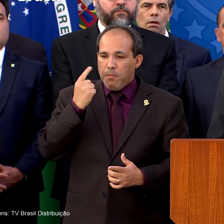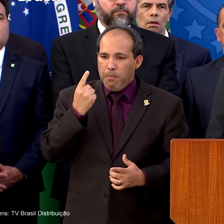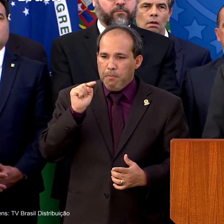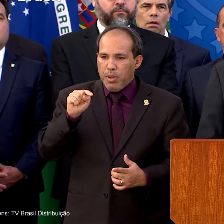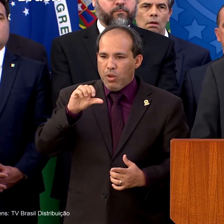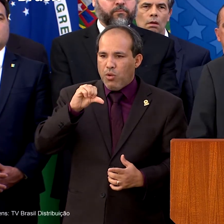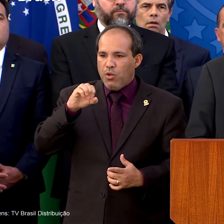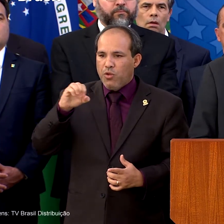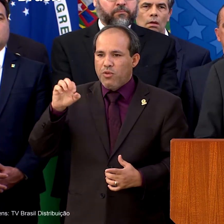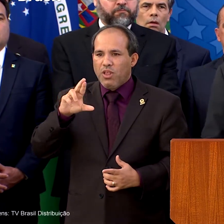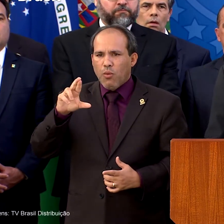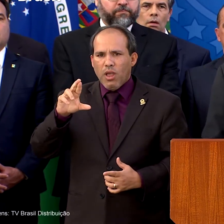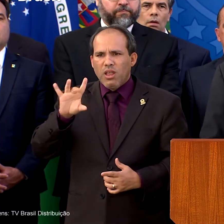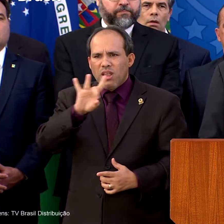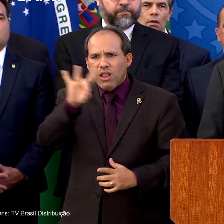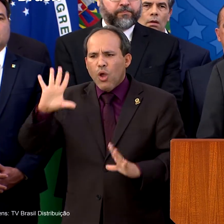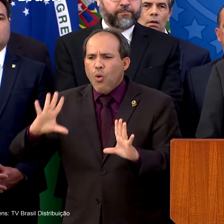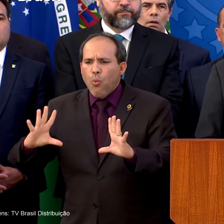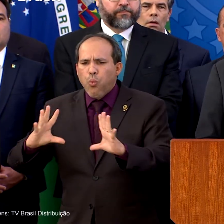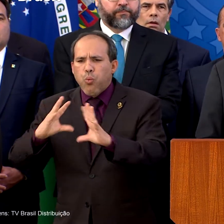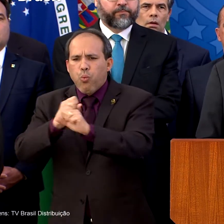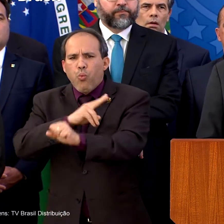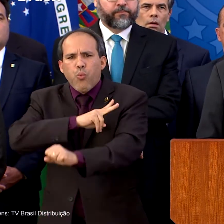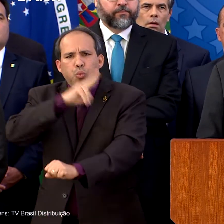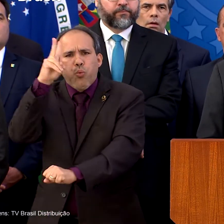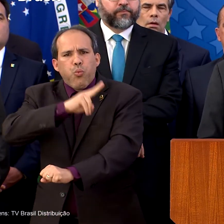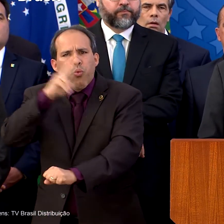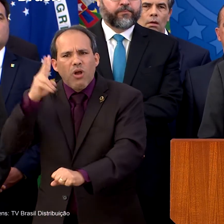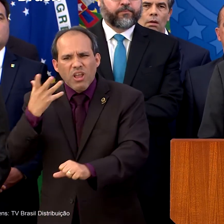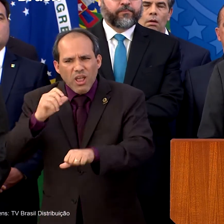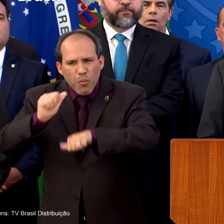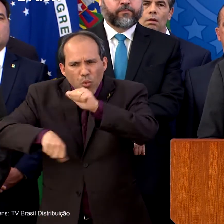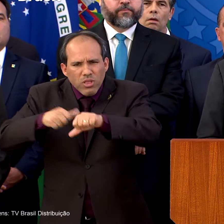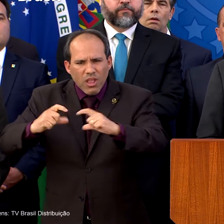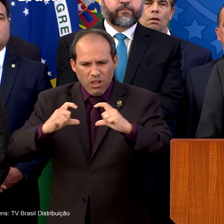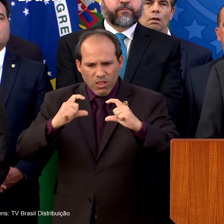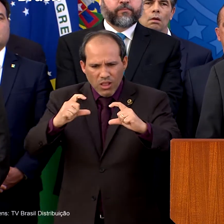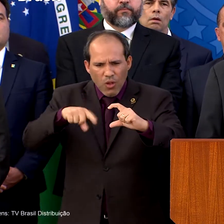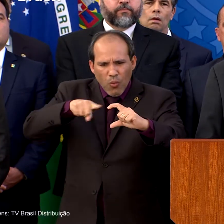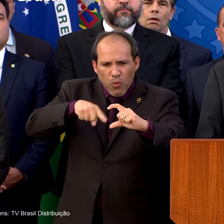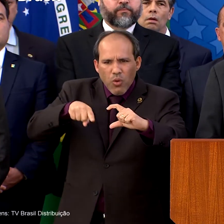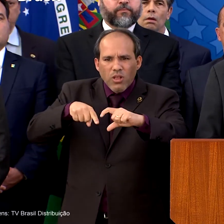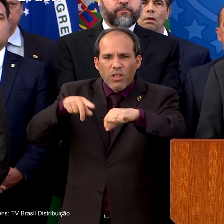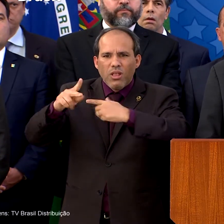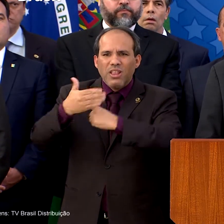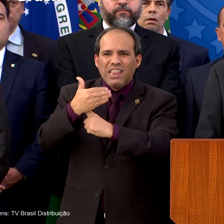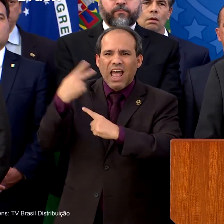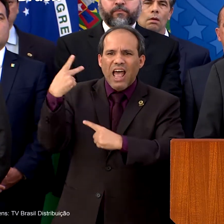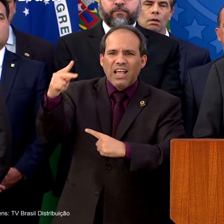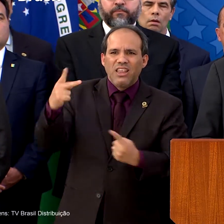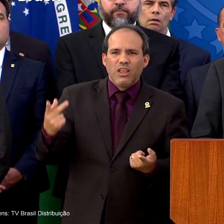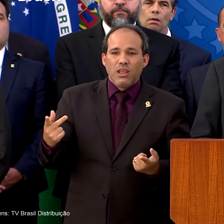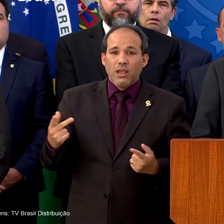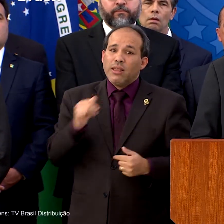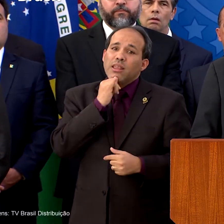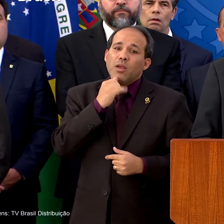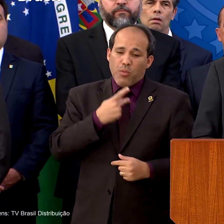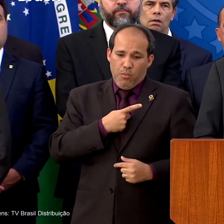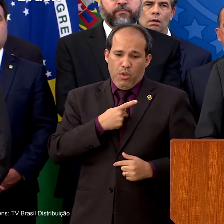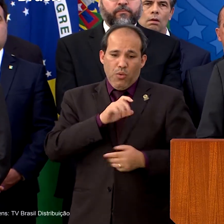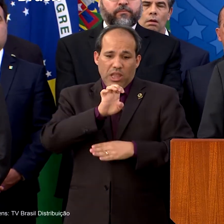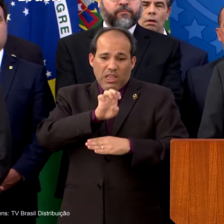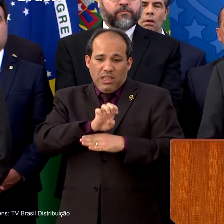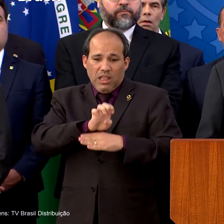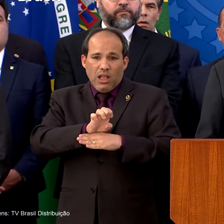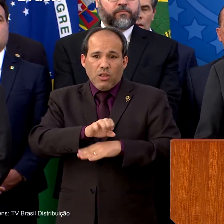ivan de ônibus eu queria um trocar todas as axilas do brasil só no estado do rio de